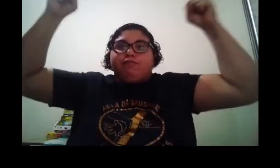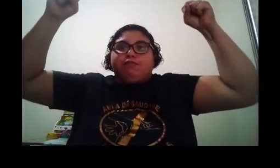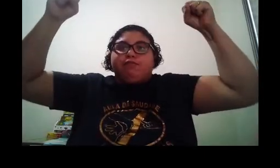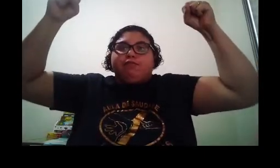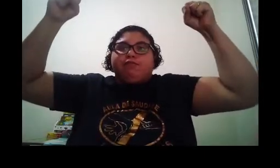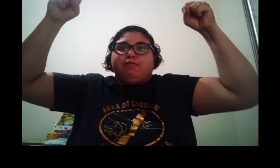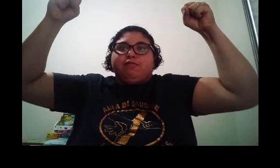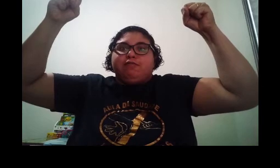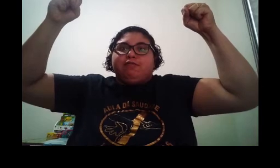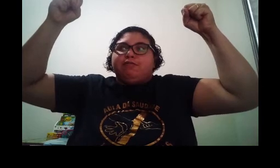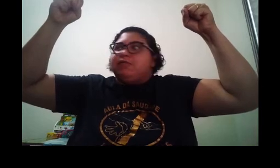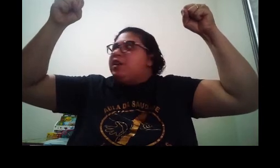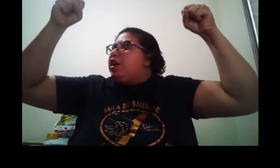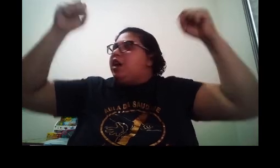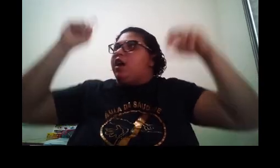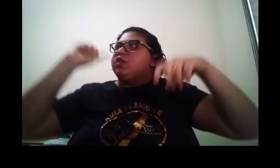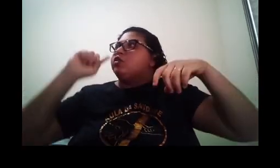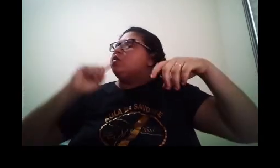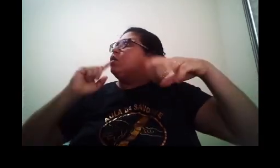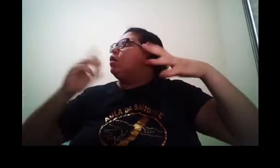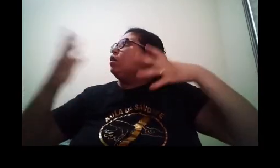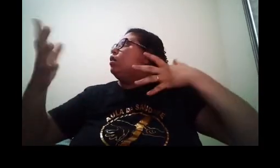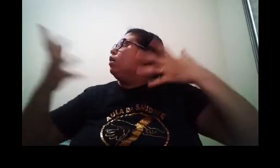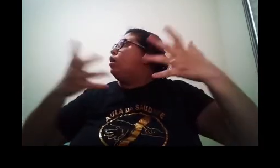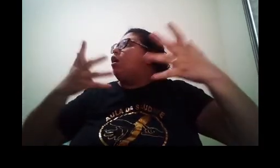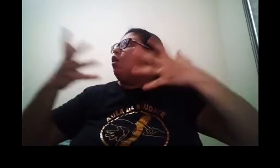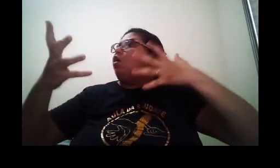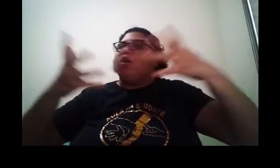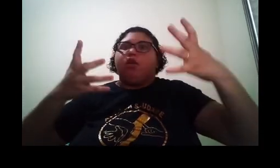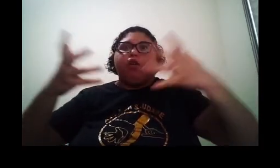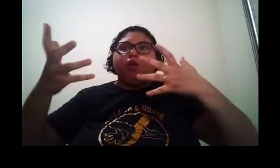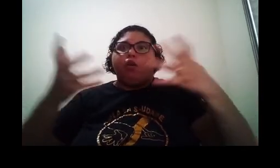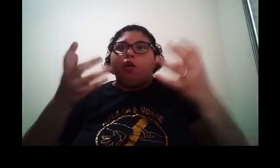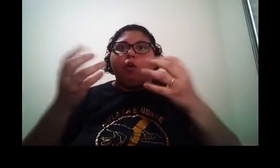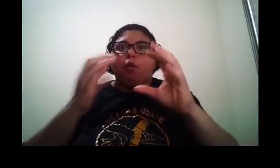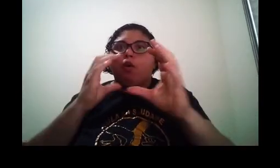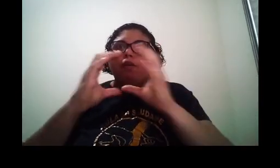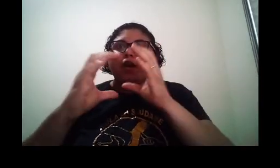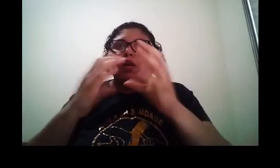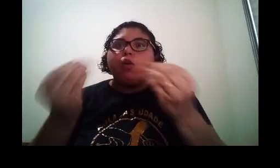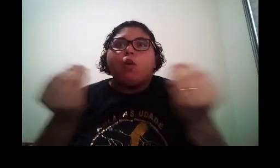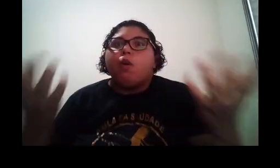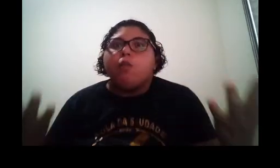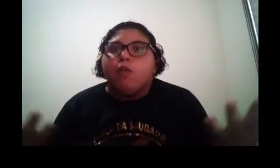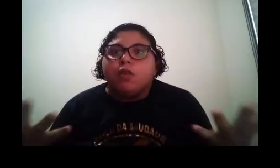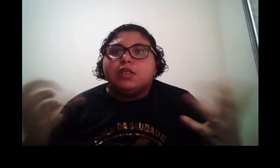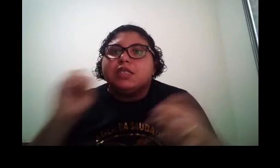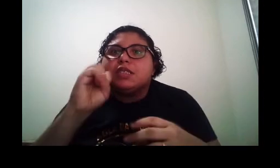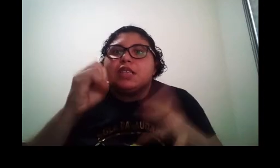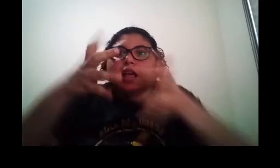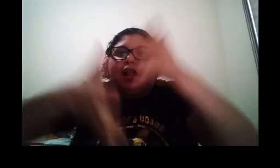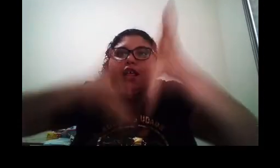luz. Aí a surda fica pensando, nossa, e agora? Como que eu vou me comunicar com meu namorado se eu uso a língua de sinais? E tá tudo